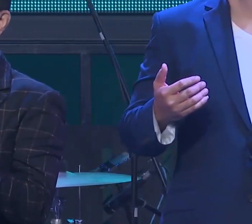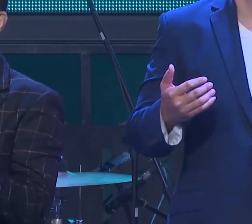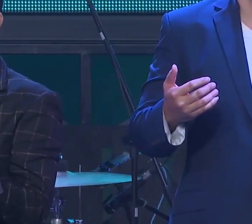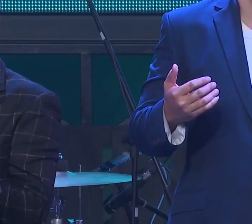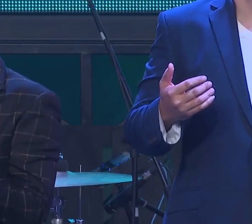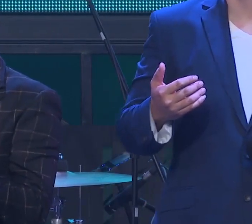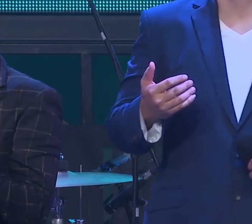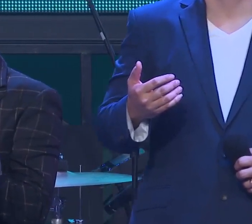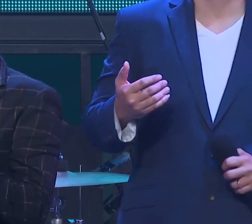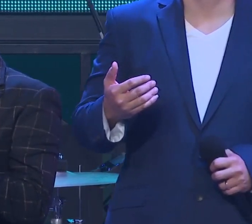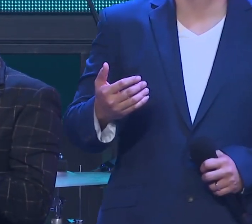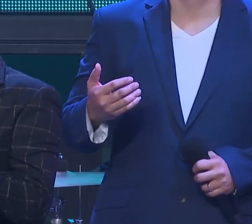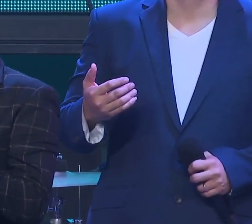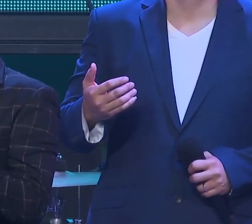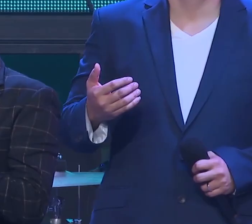ada di kota-kota.